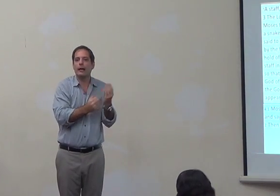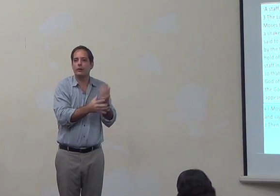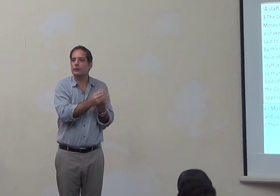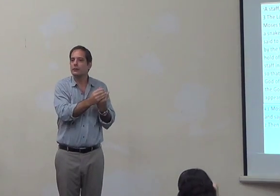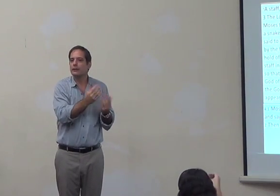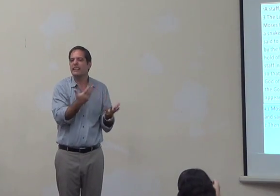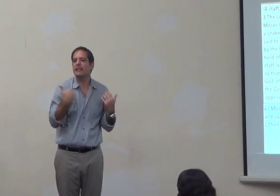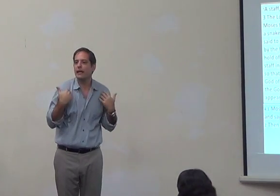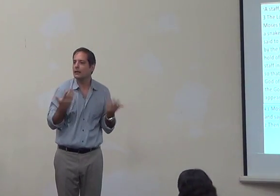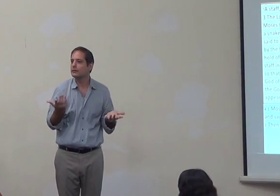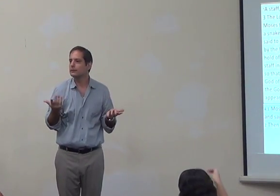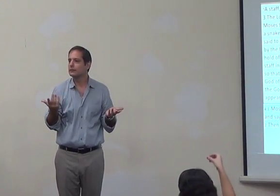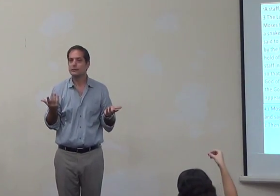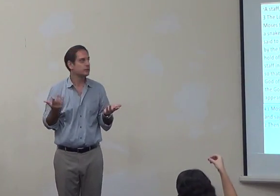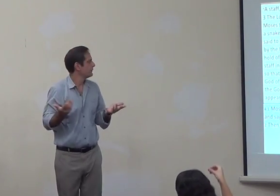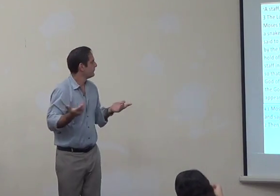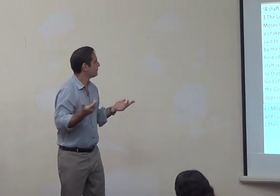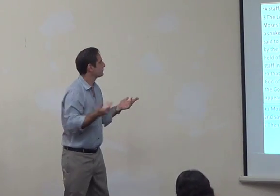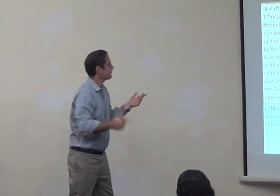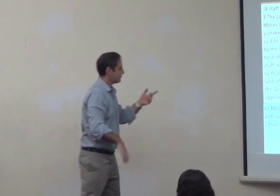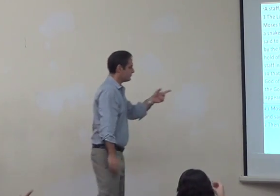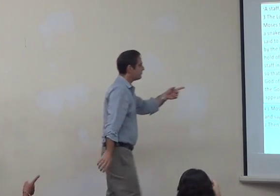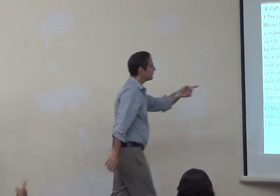en sus manos? ¿Qué tenía? Ah,